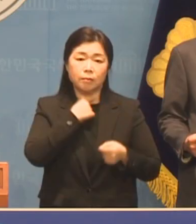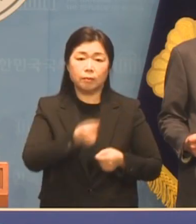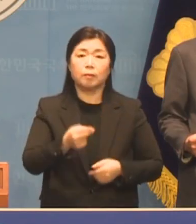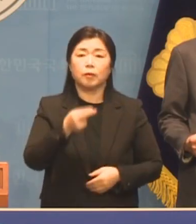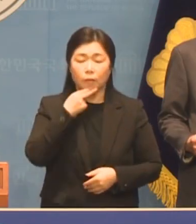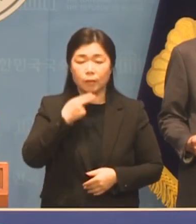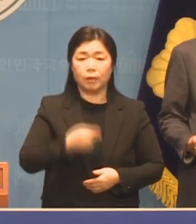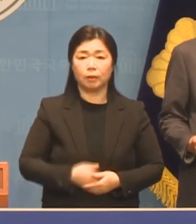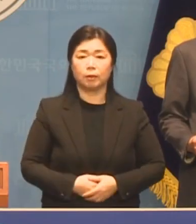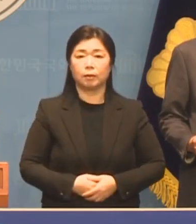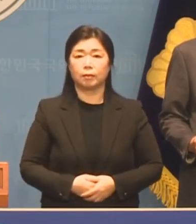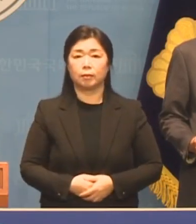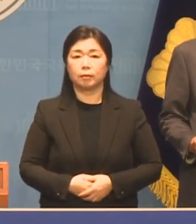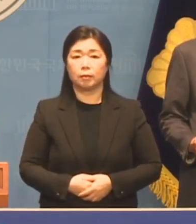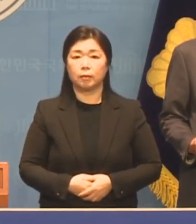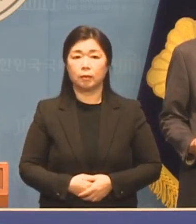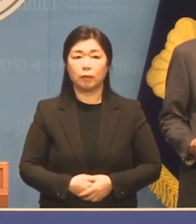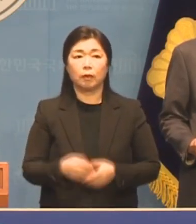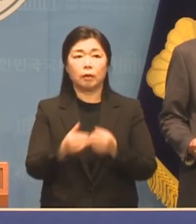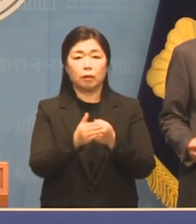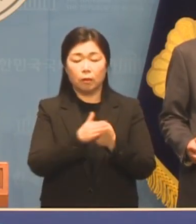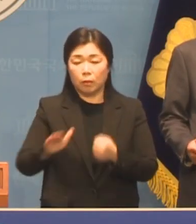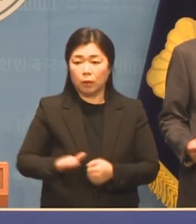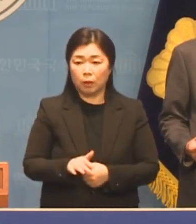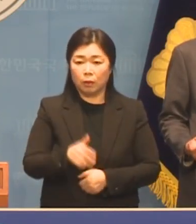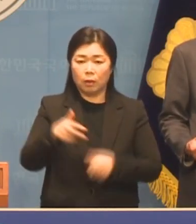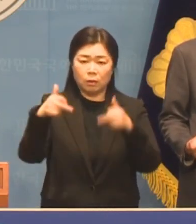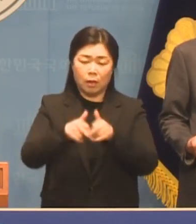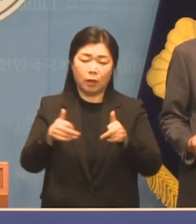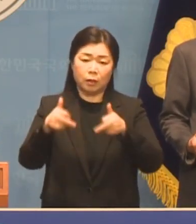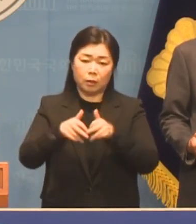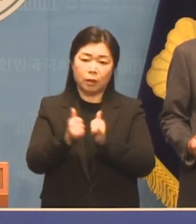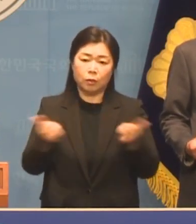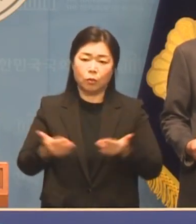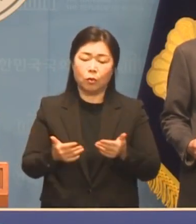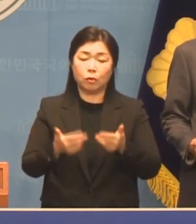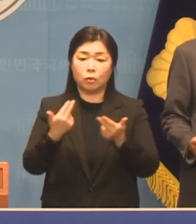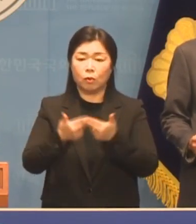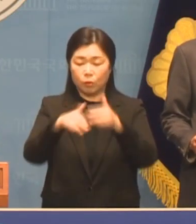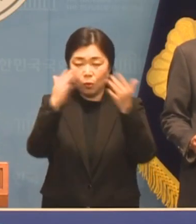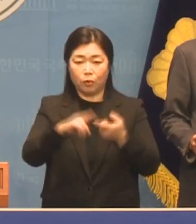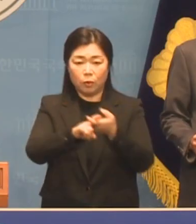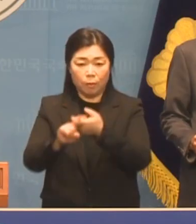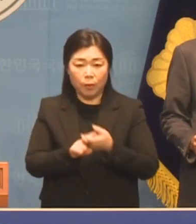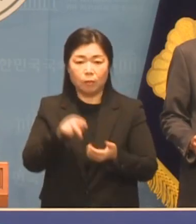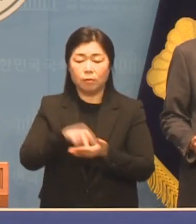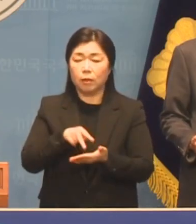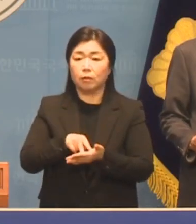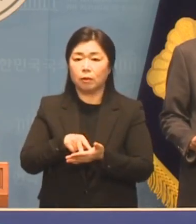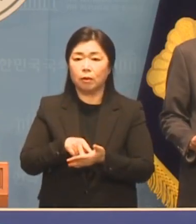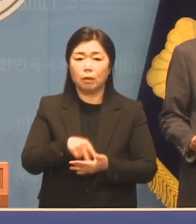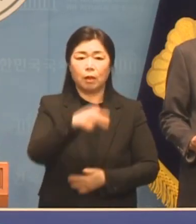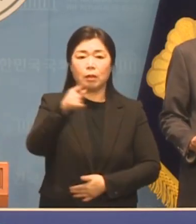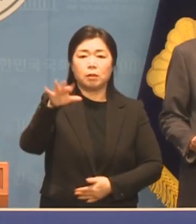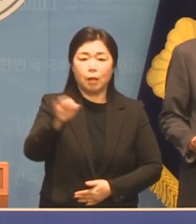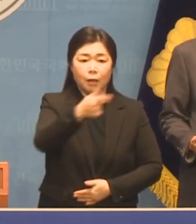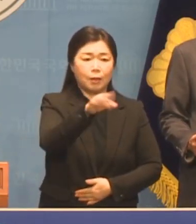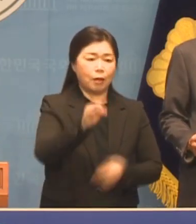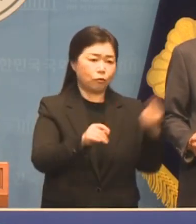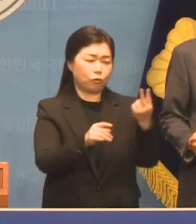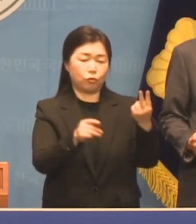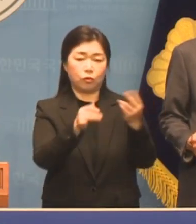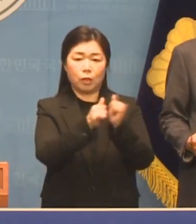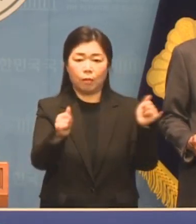싶지 않습니다. 이에 우리 장애인 노동조합 총연맹과 장수진 강창고 사기